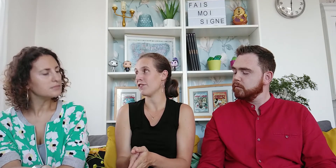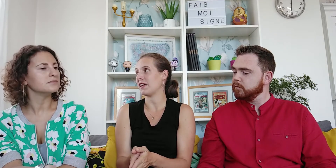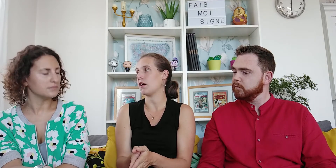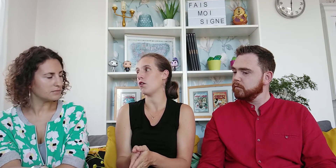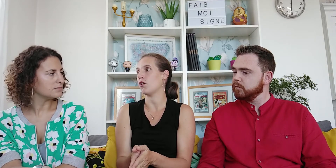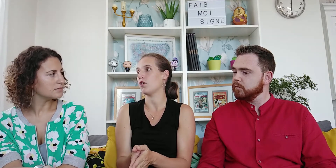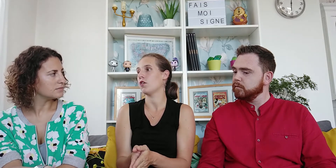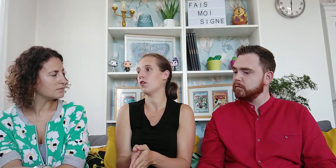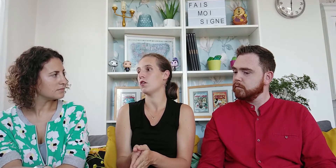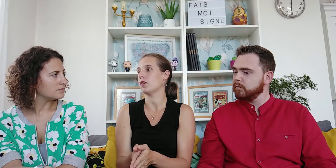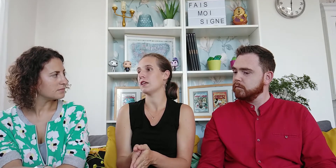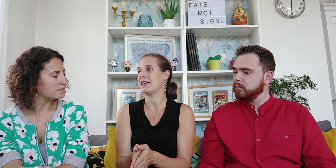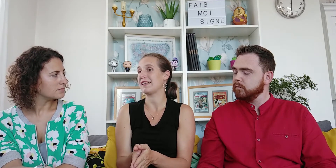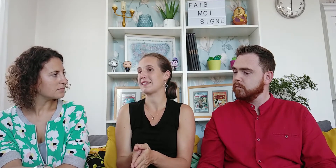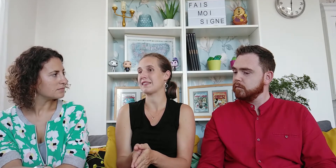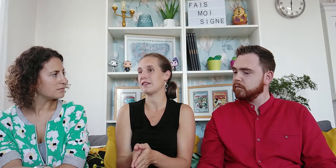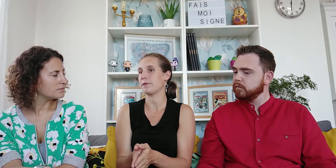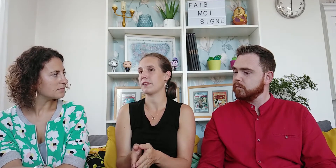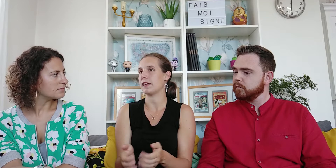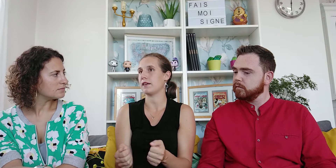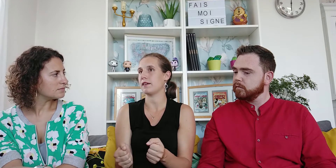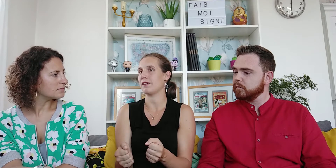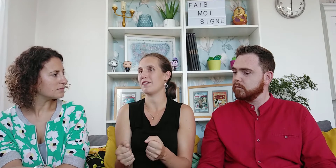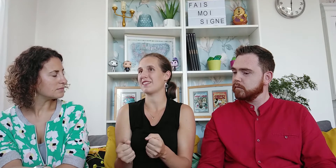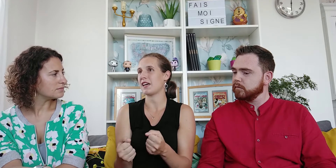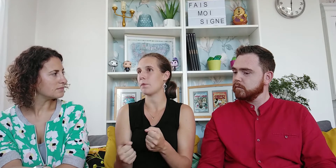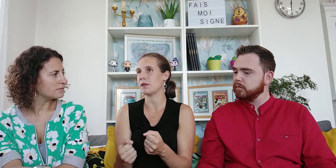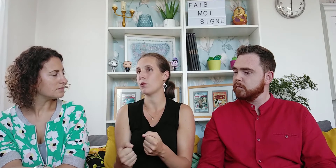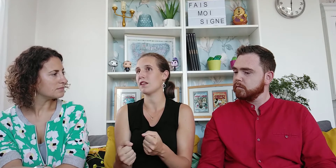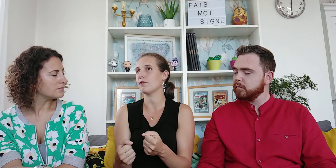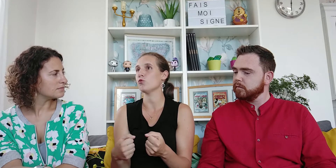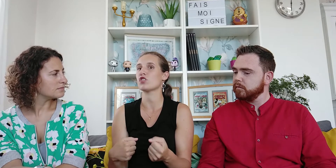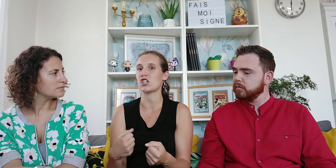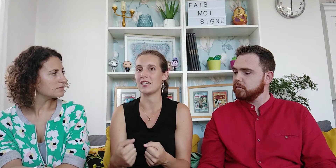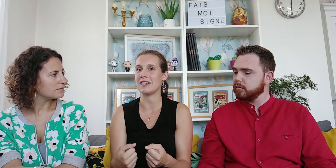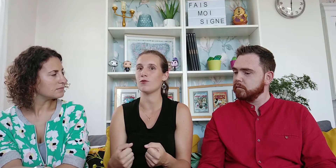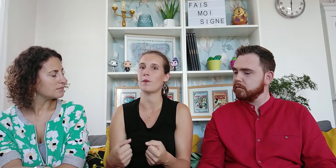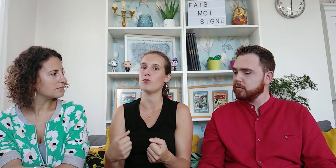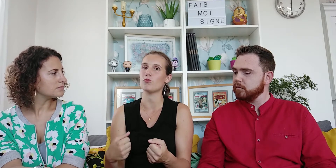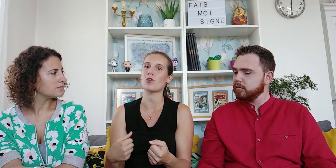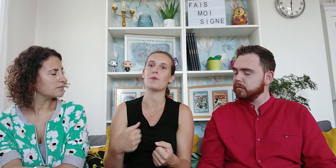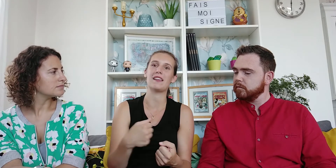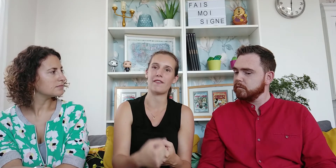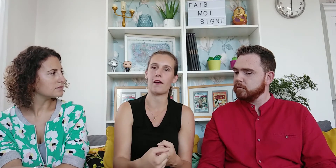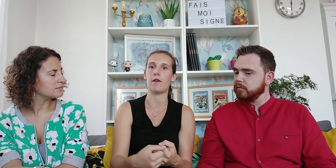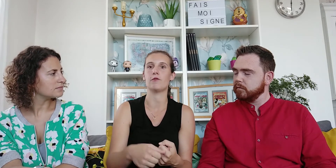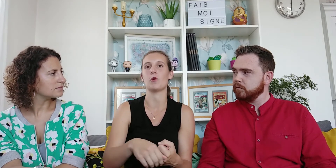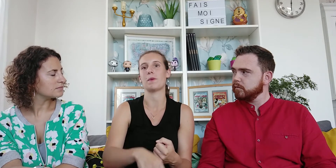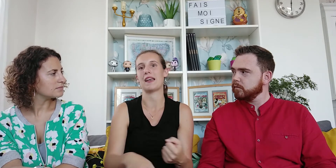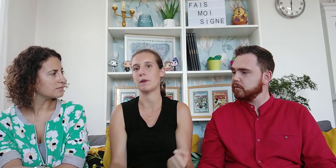et il a très rapidement, il est venu nous chercher, il va plus nous emmener, nous prendre par la main, nous